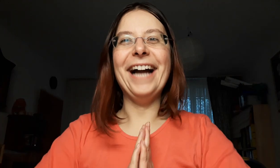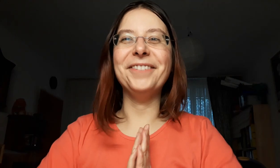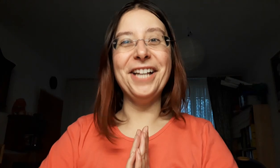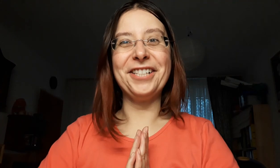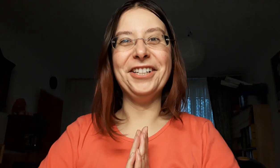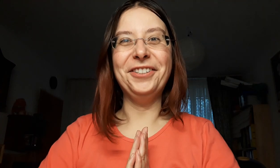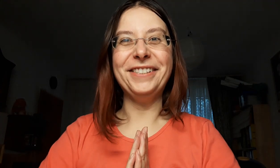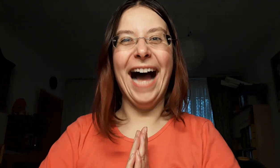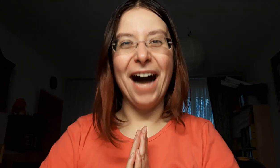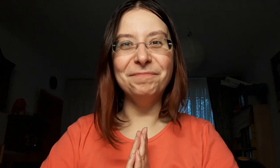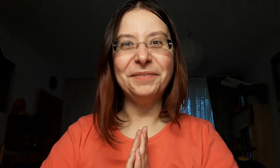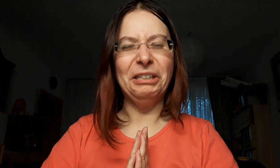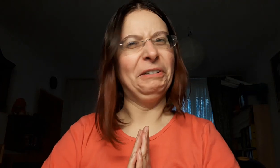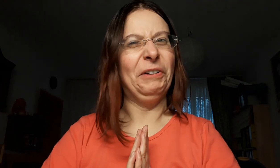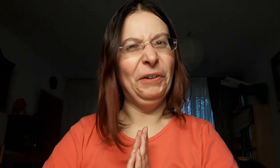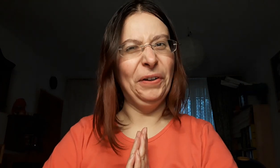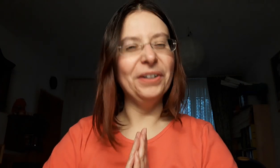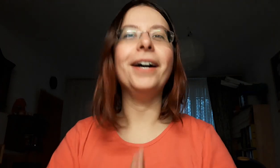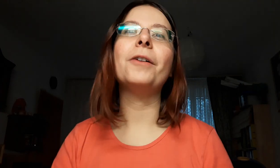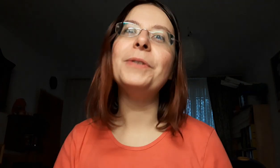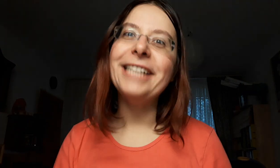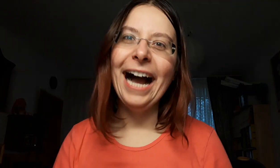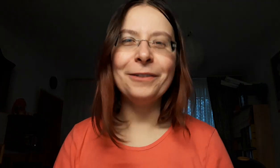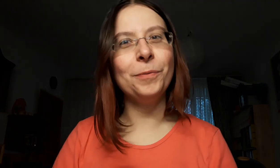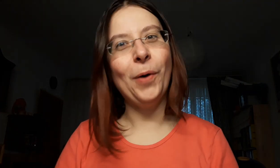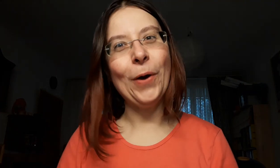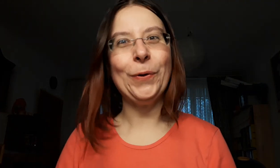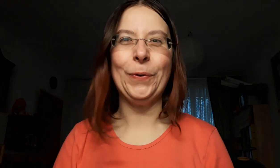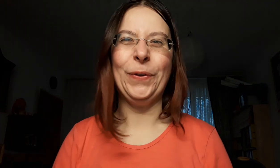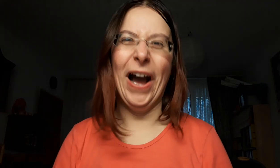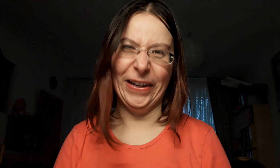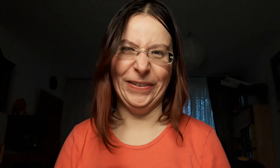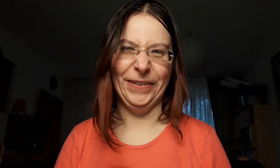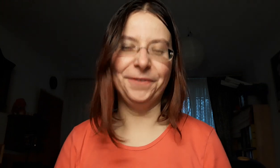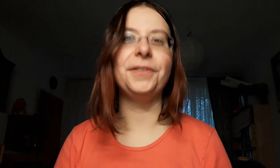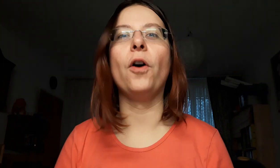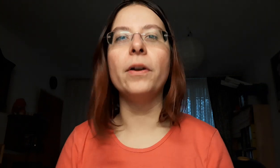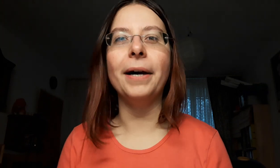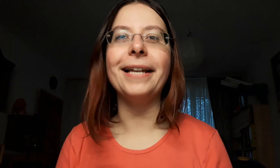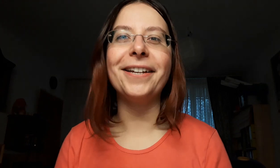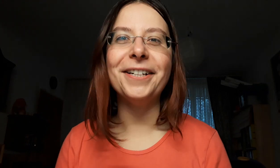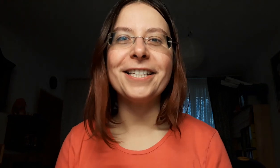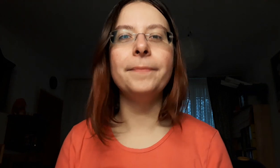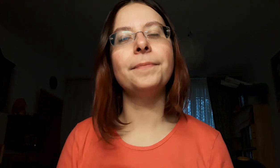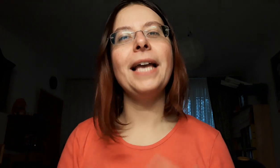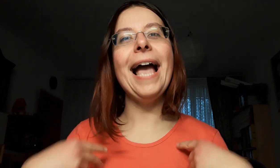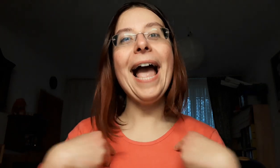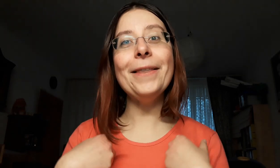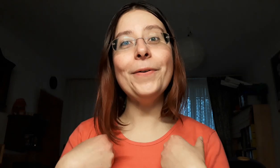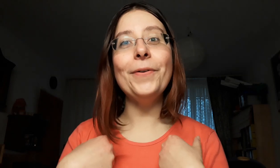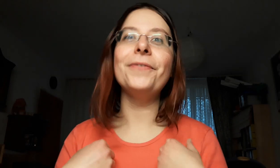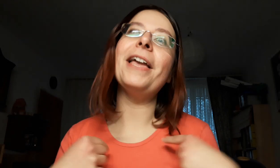Einen wunderschönen guten Abend. Guten Tag, guten Morgen, guten Nacht. Wie auch immer, nein, Quatsch. Hallo, wer bin